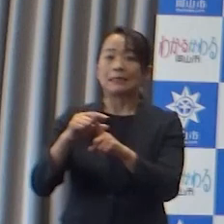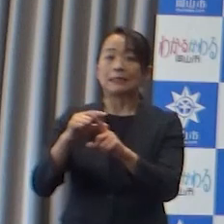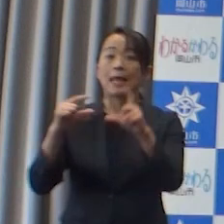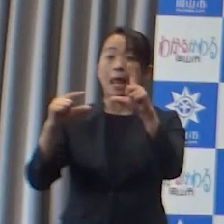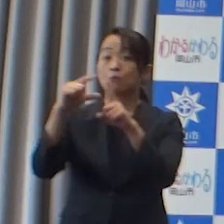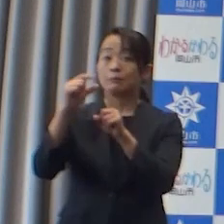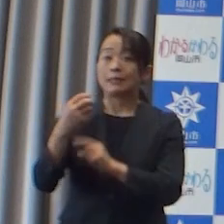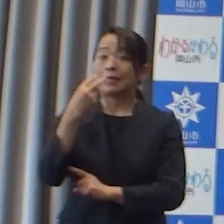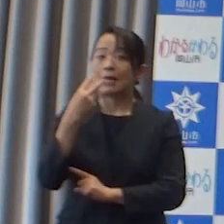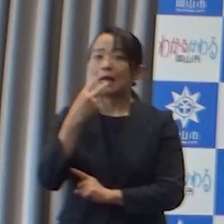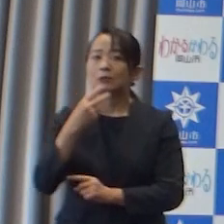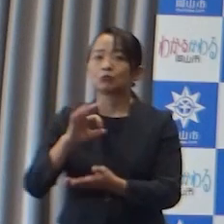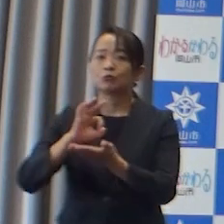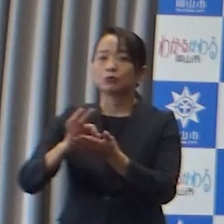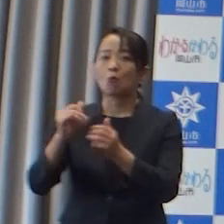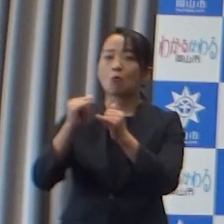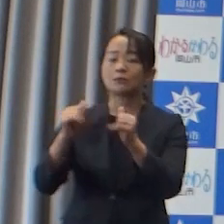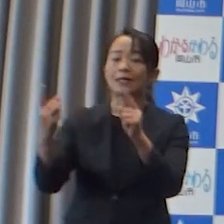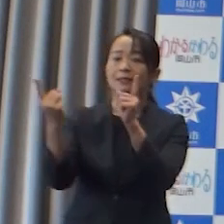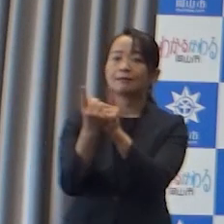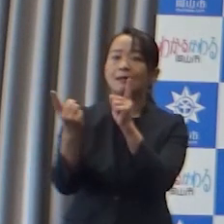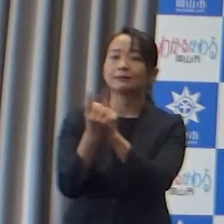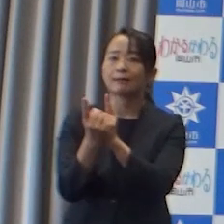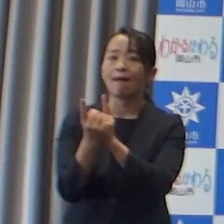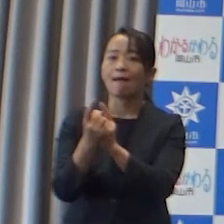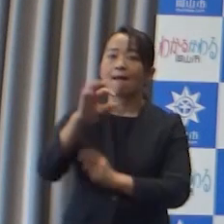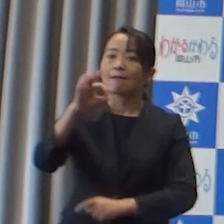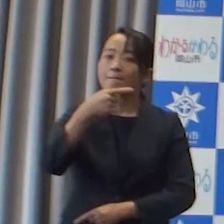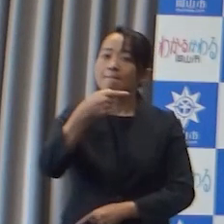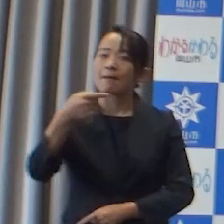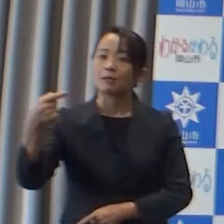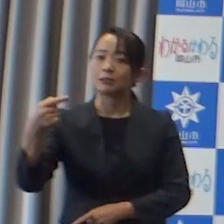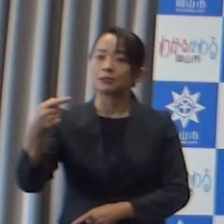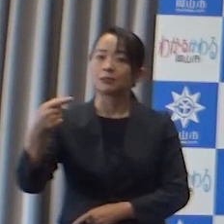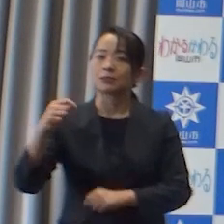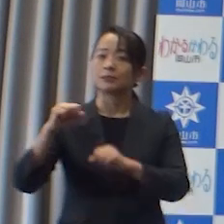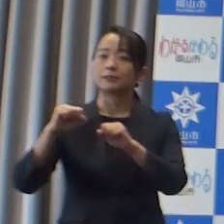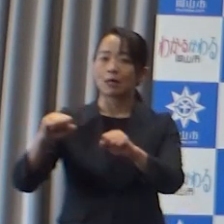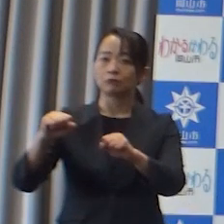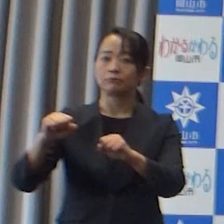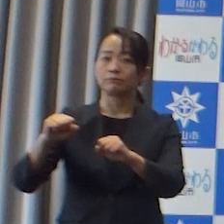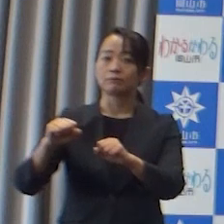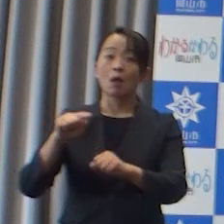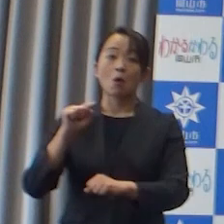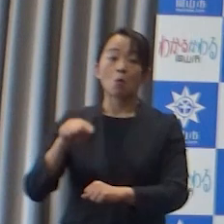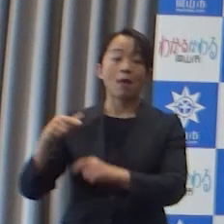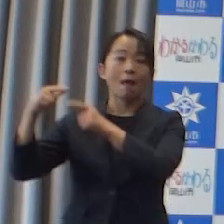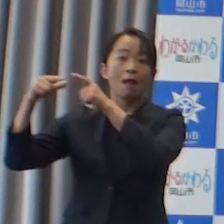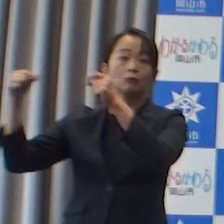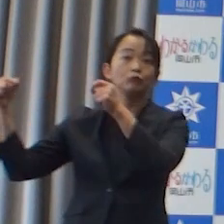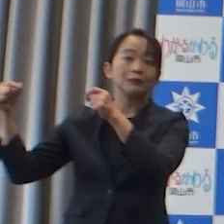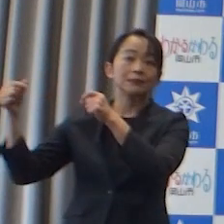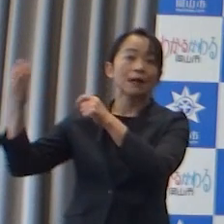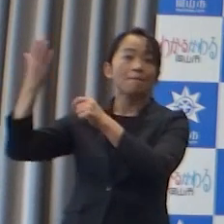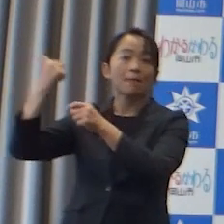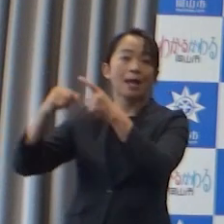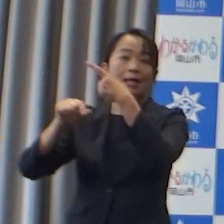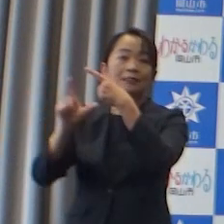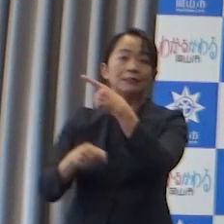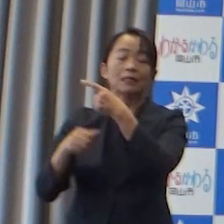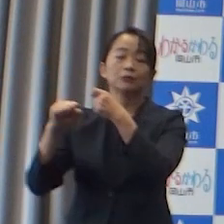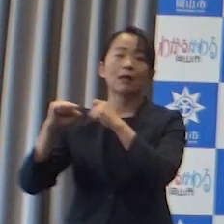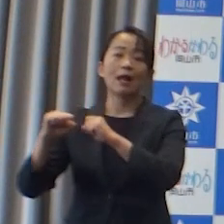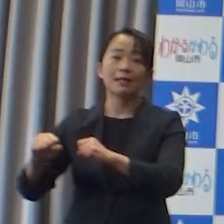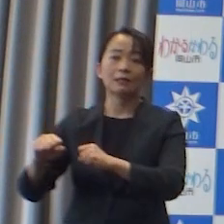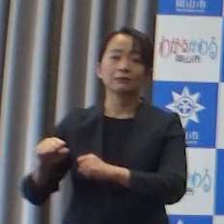を図るために使用料金の値引きを行うものであります。LP ガスは国が1月から実施